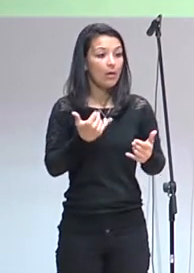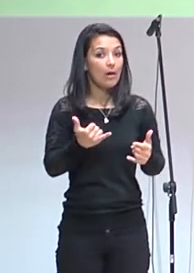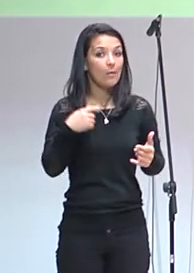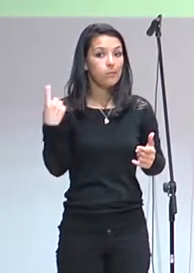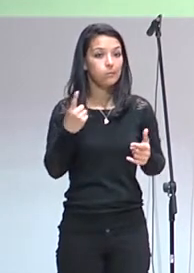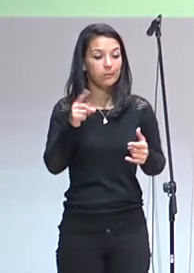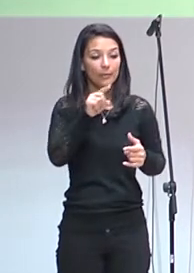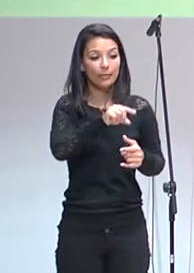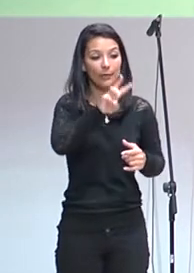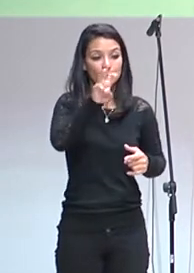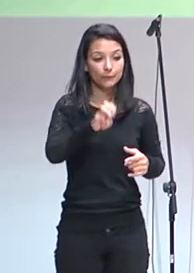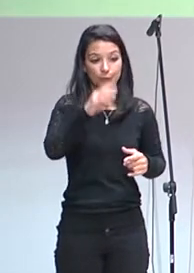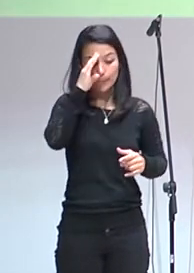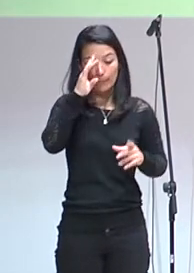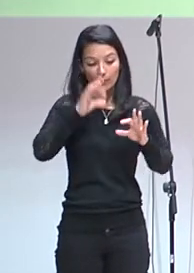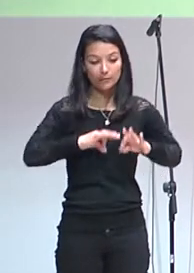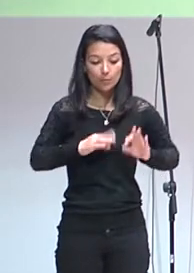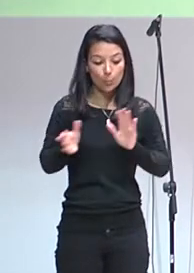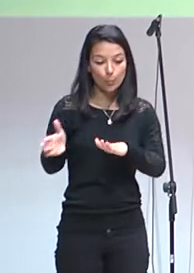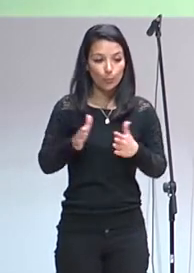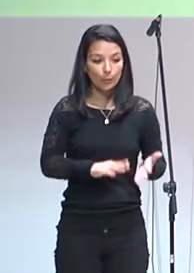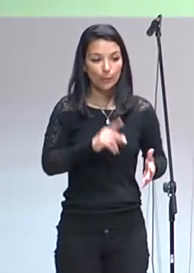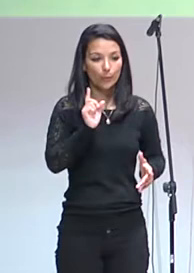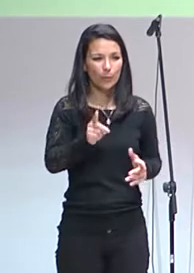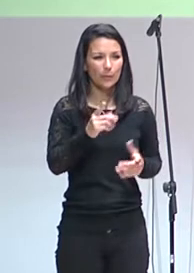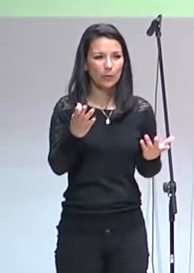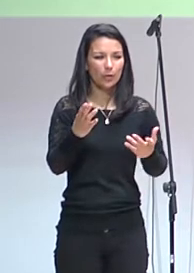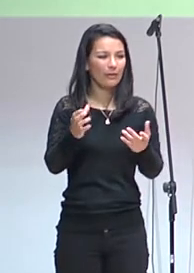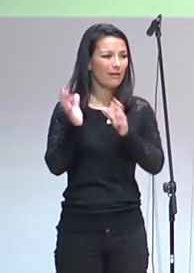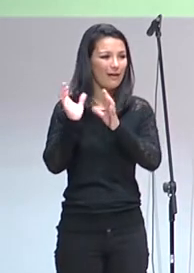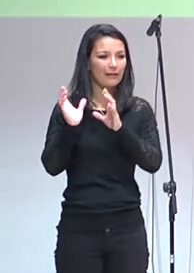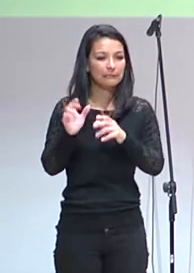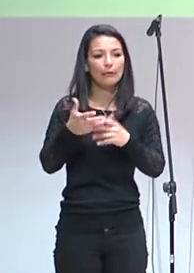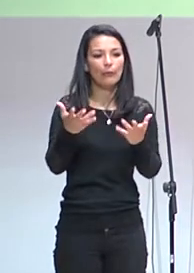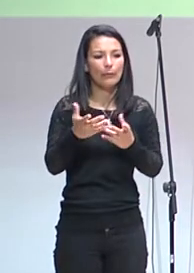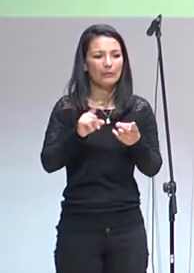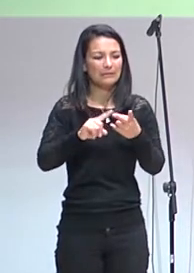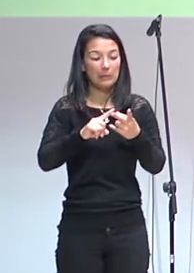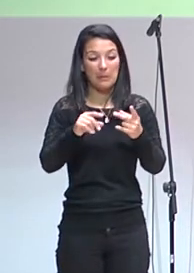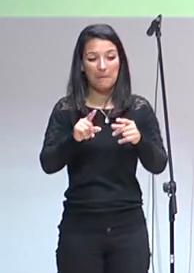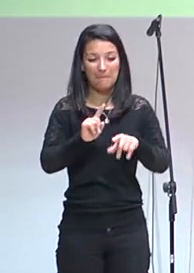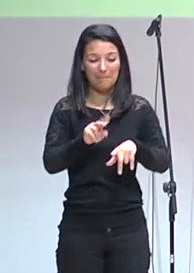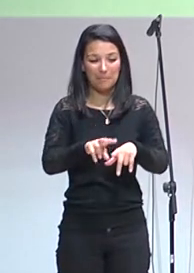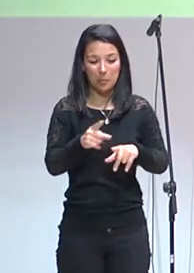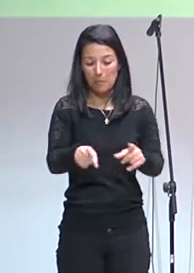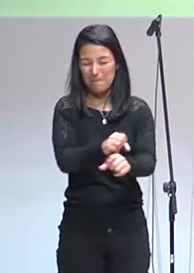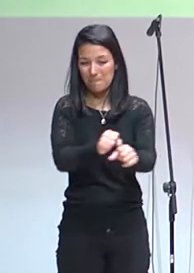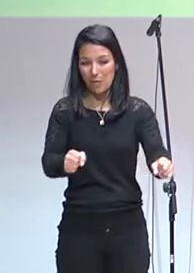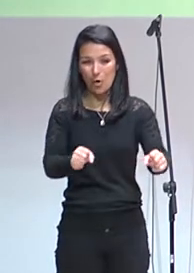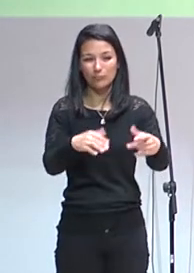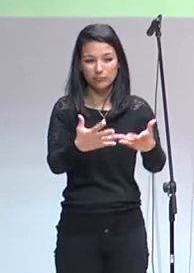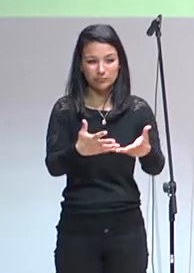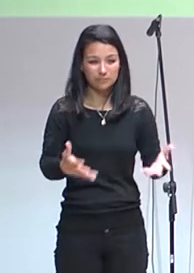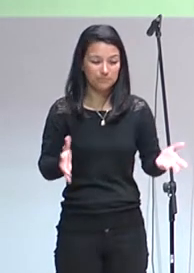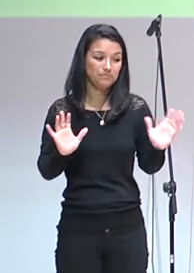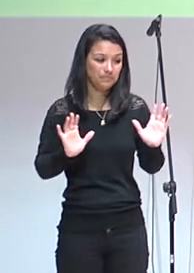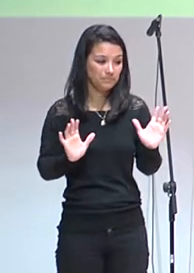que han muerto en el Caquetá, con minas. El teniente de la toma de Patascoy era hijo nuestro.